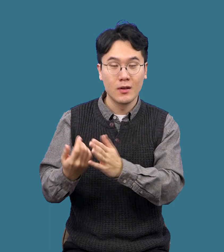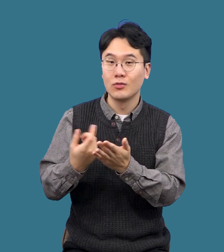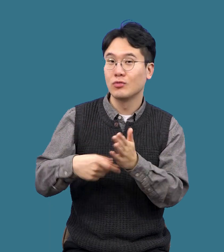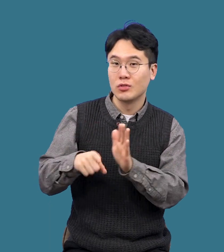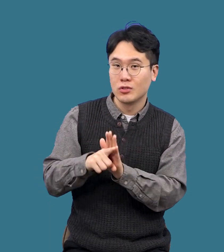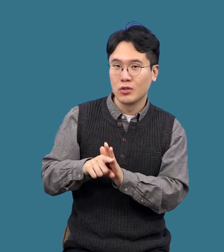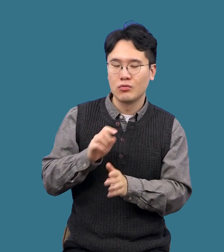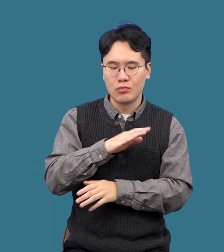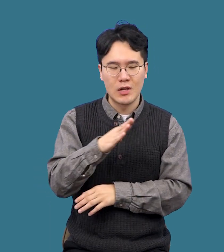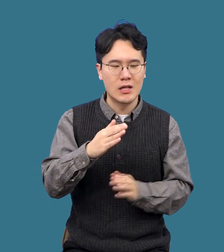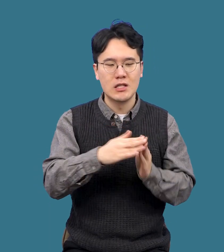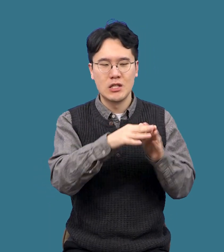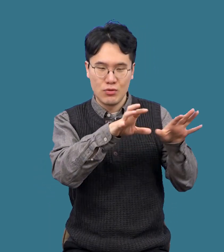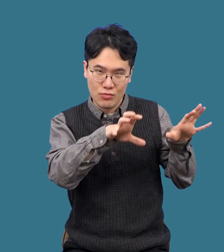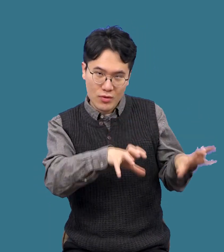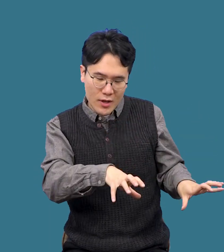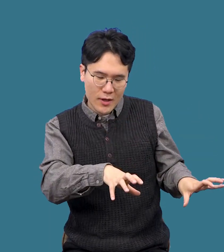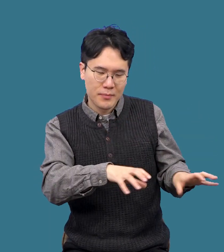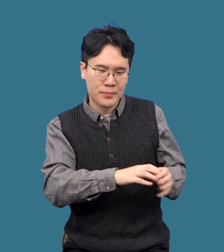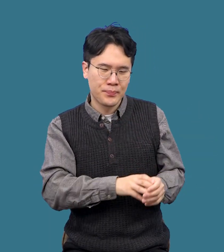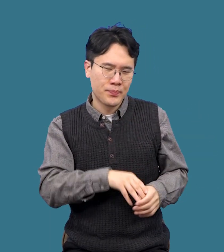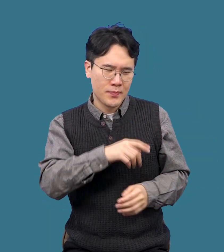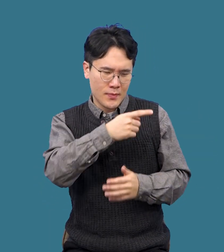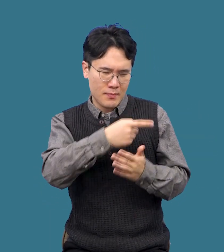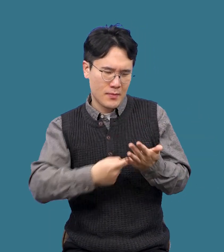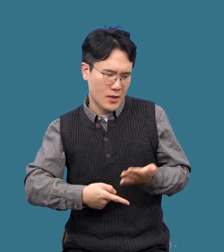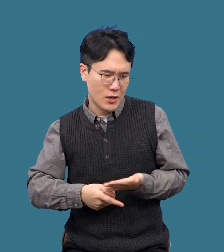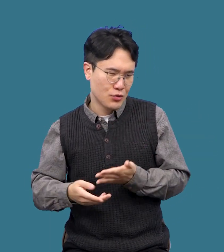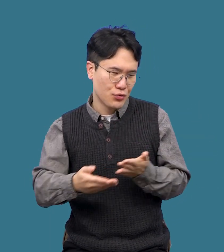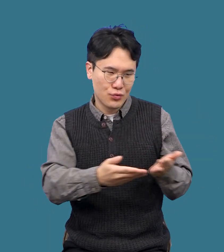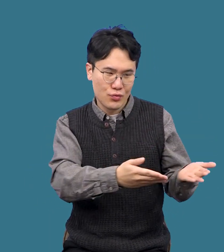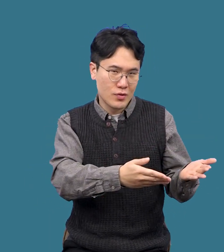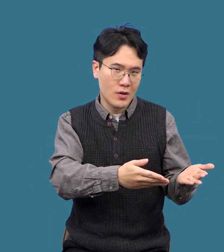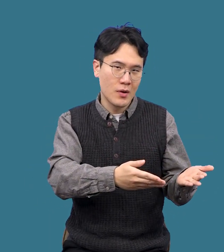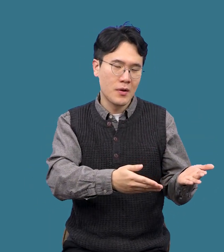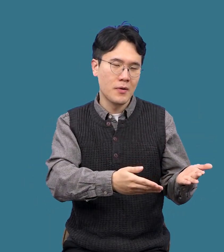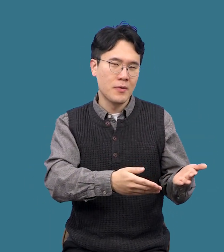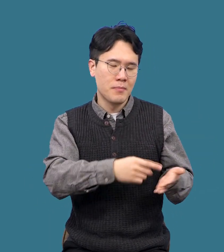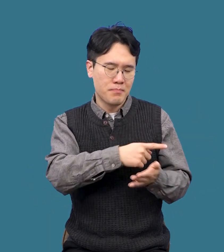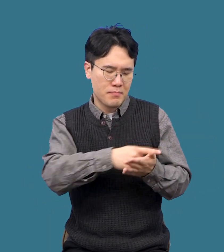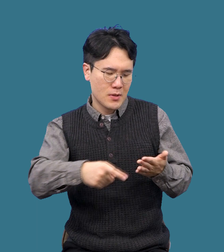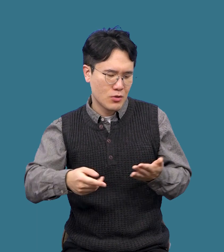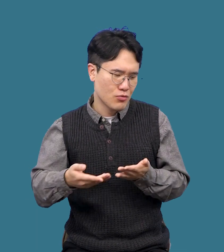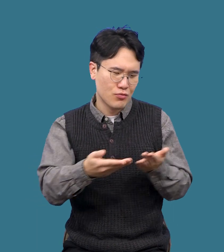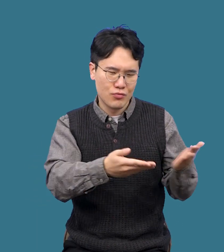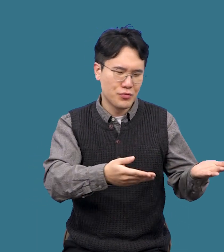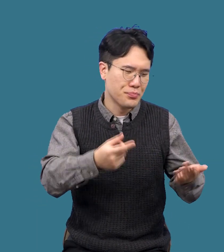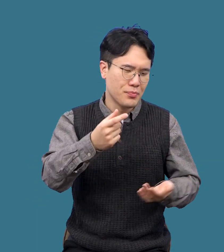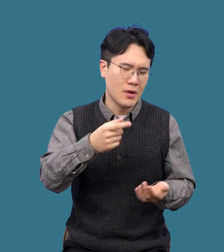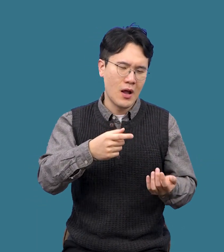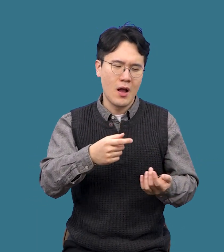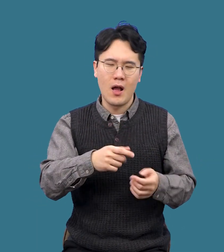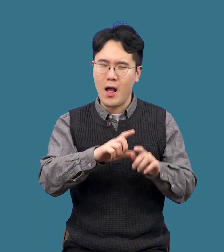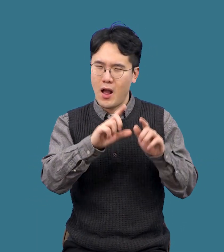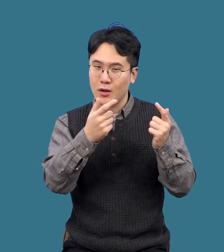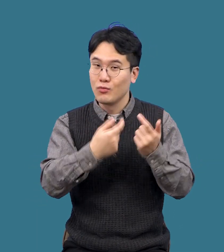해를 끼치지 않고자 그동안 온라인 예배를 하면서 정부 시책에 협력해 왔습니다마는